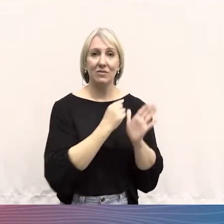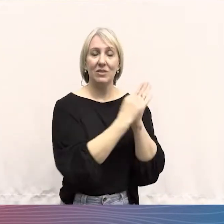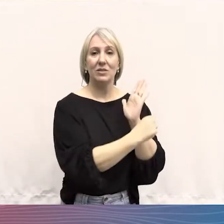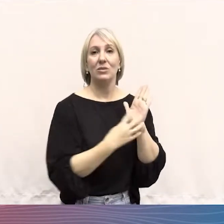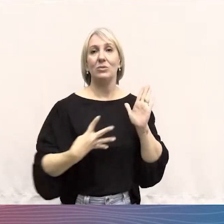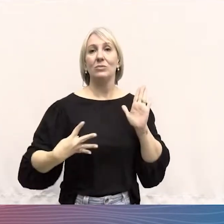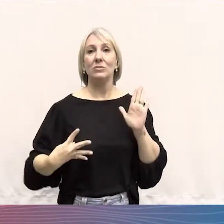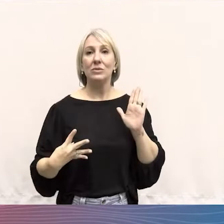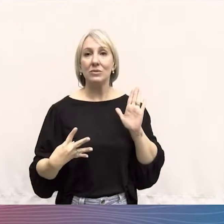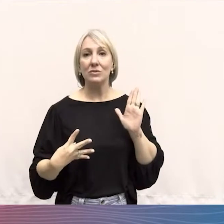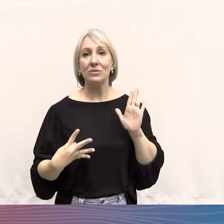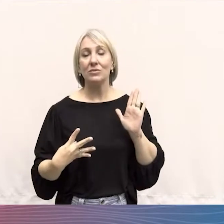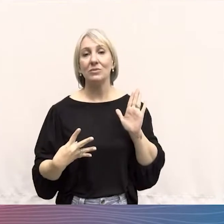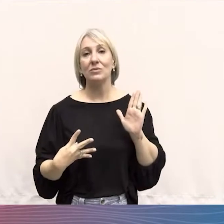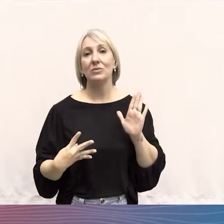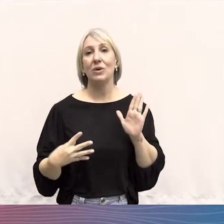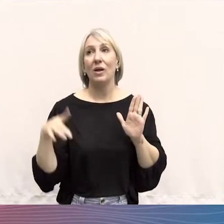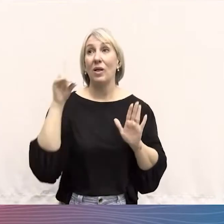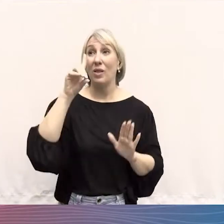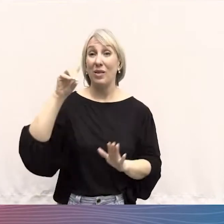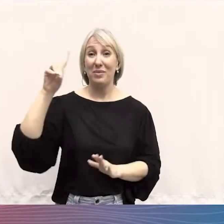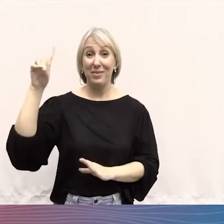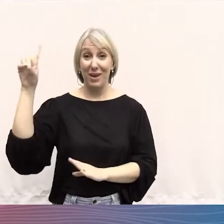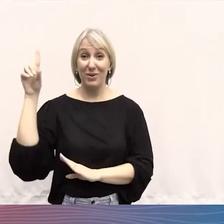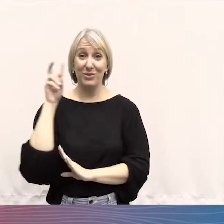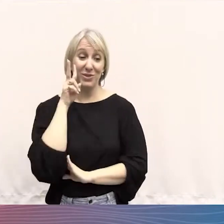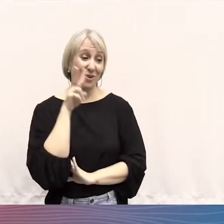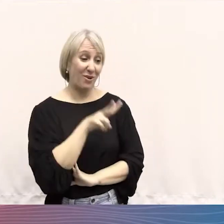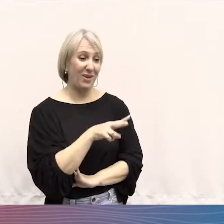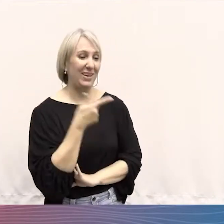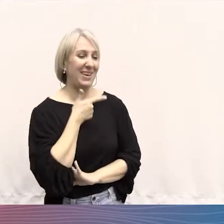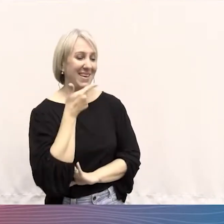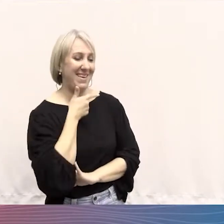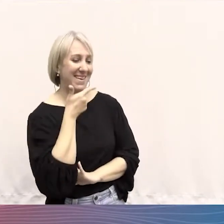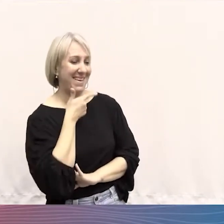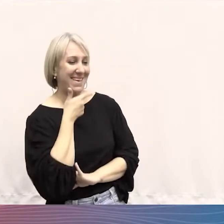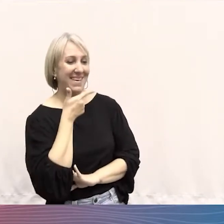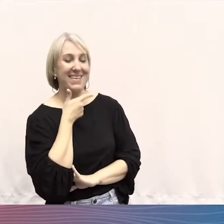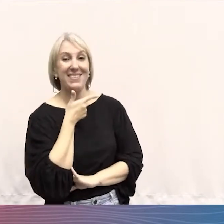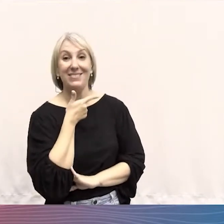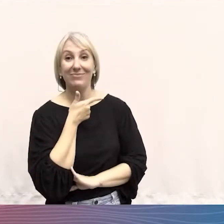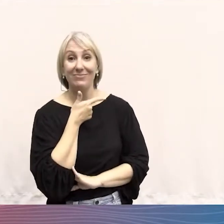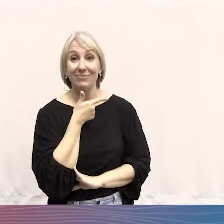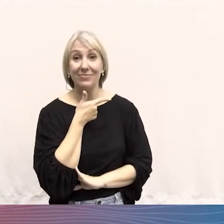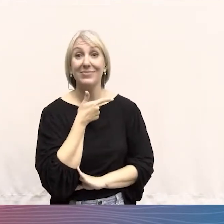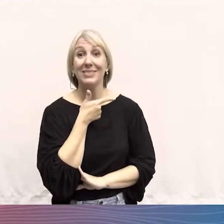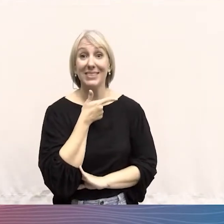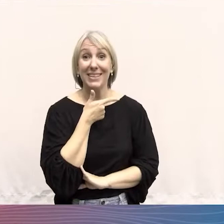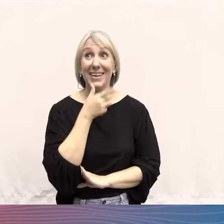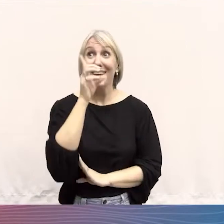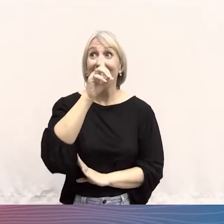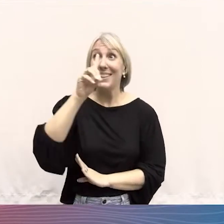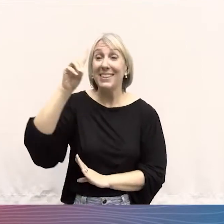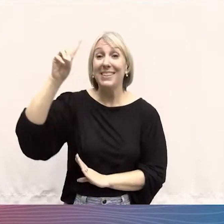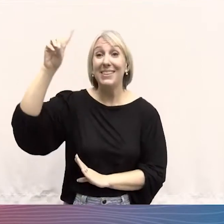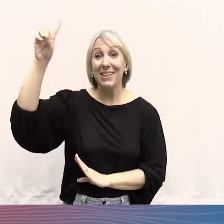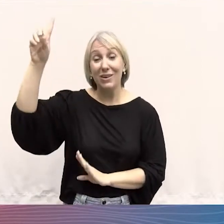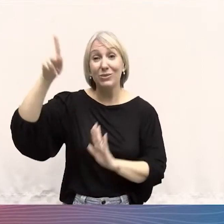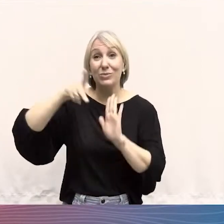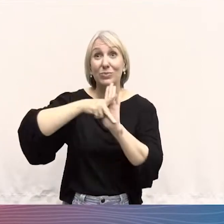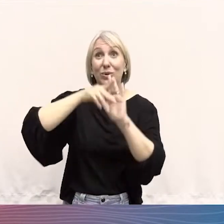na verdade Deus ri deles. Ri-se aquele que habita nos céus, o